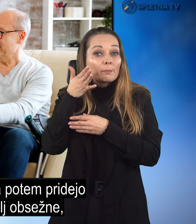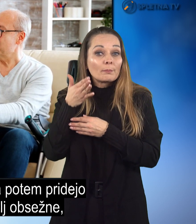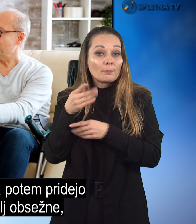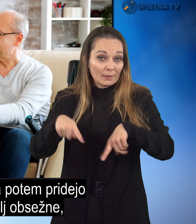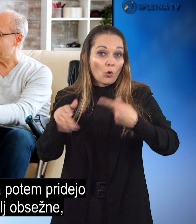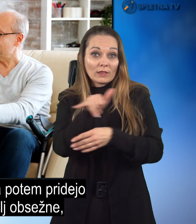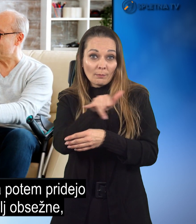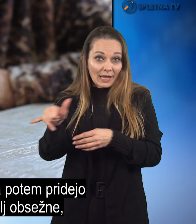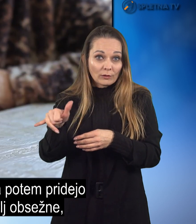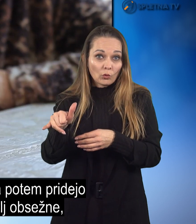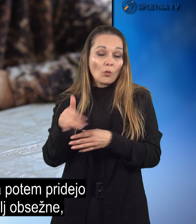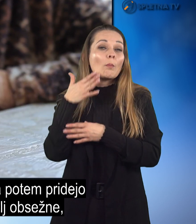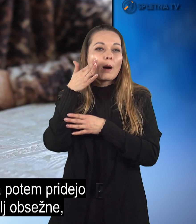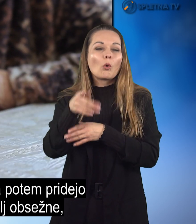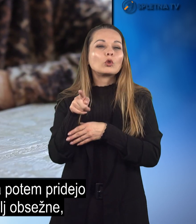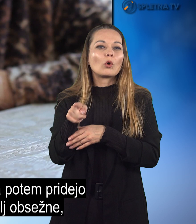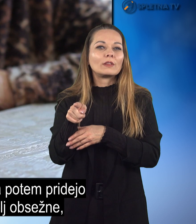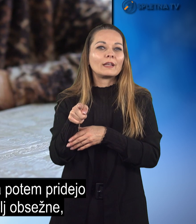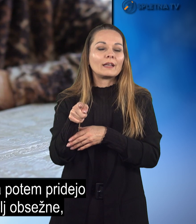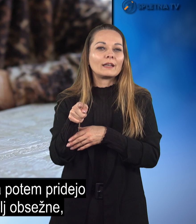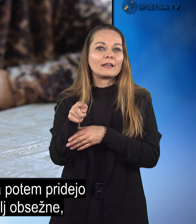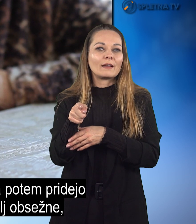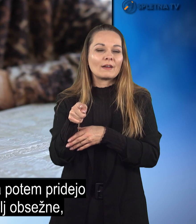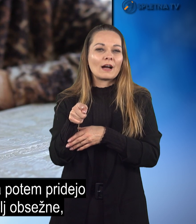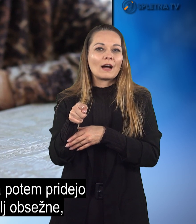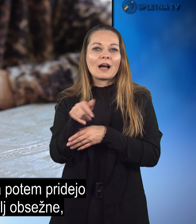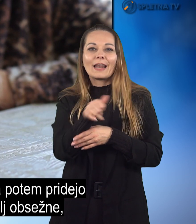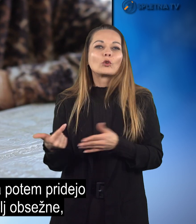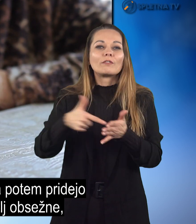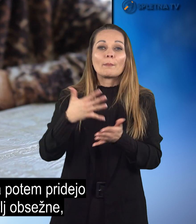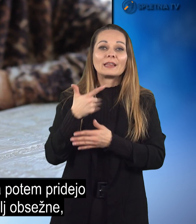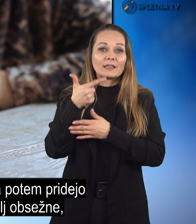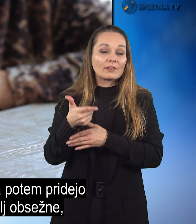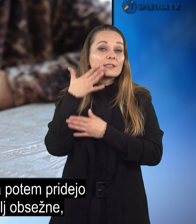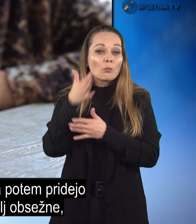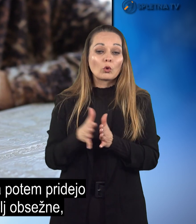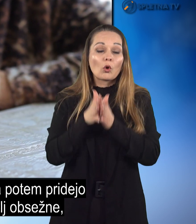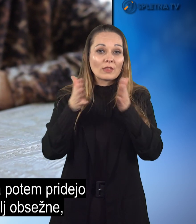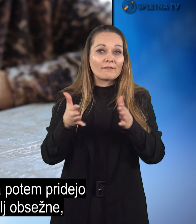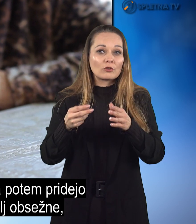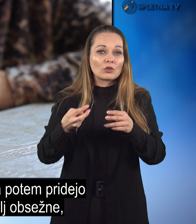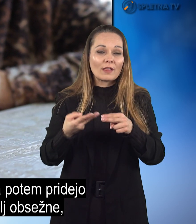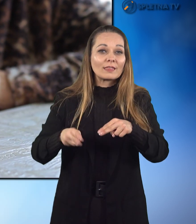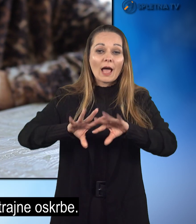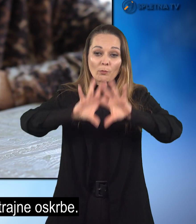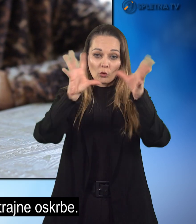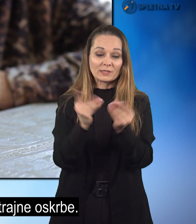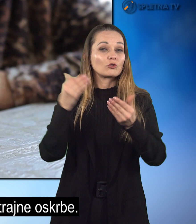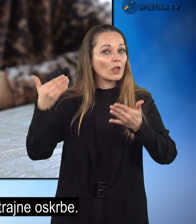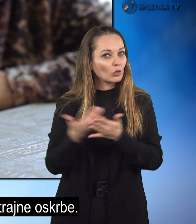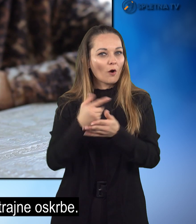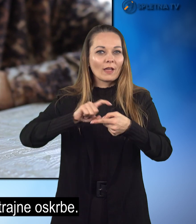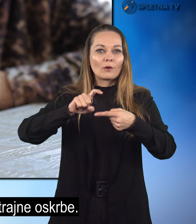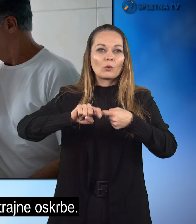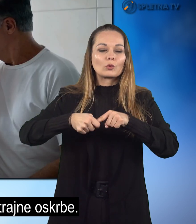V prihodnjem letu pa potem pridejo tiste, v letu 2025, pa pridejo potem tiste največje, najbolj obsežne nove